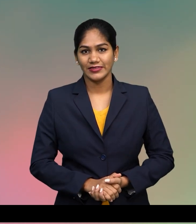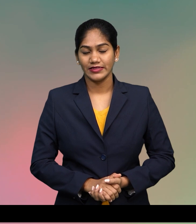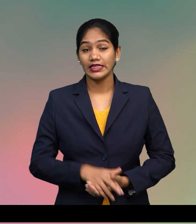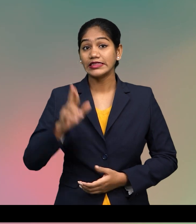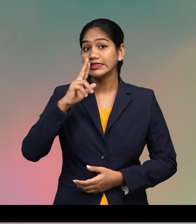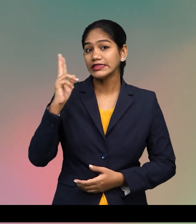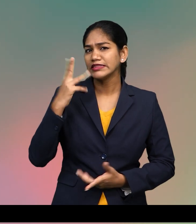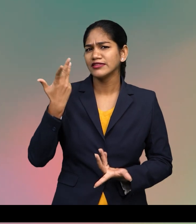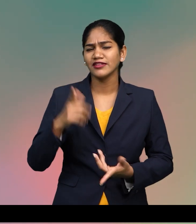జీవనోపాధి